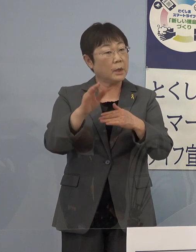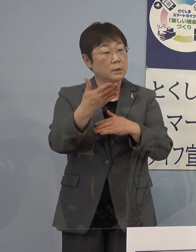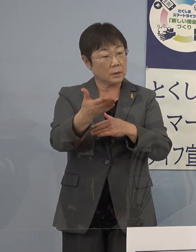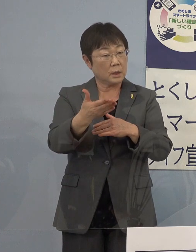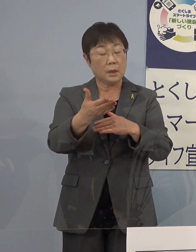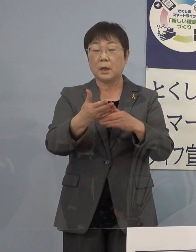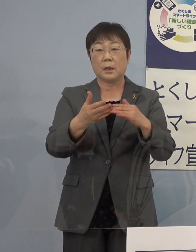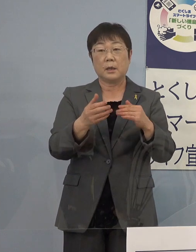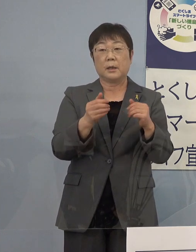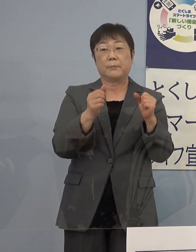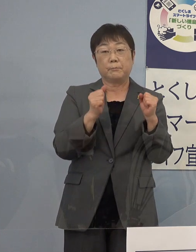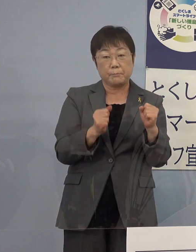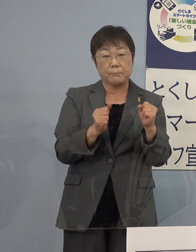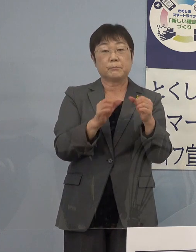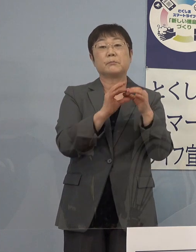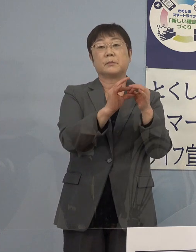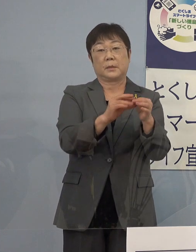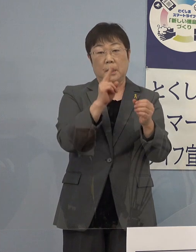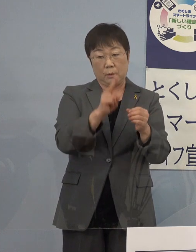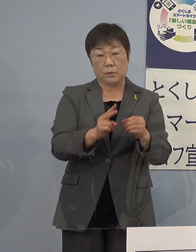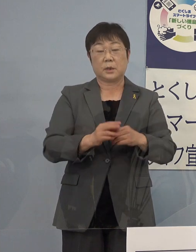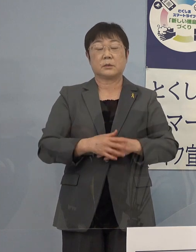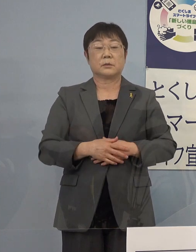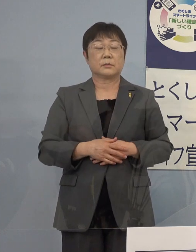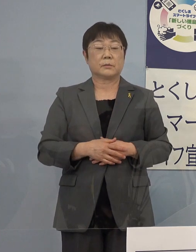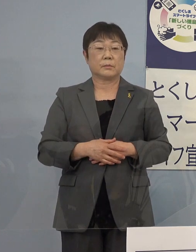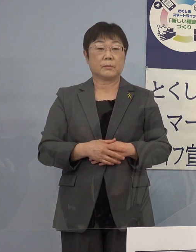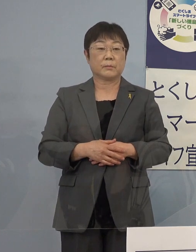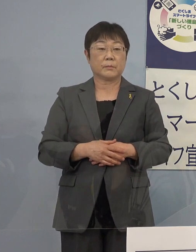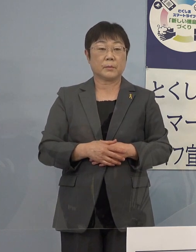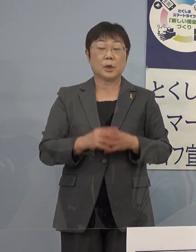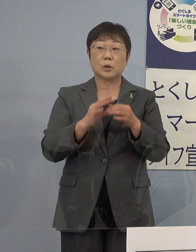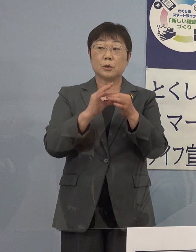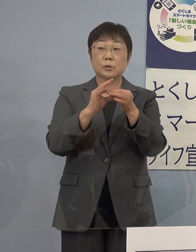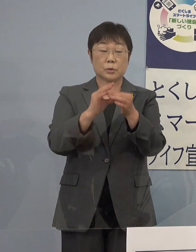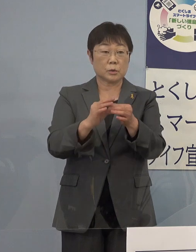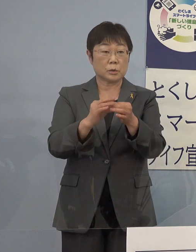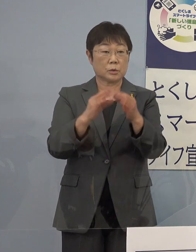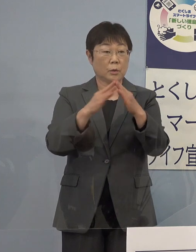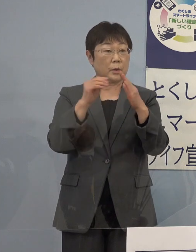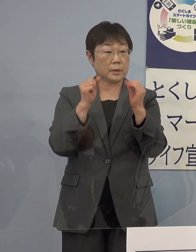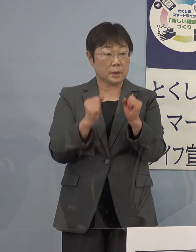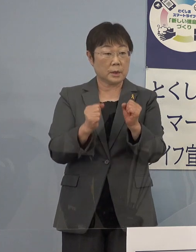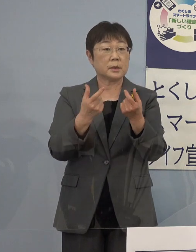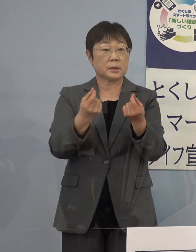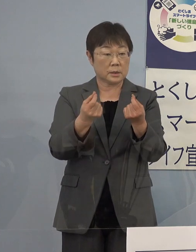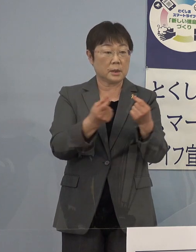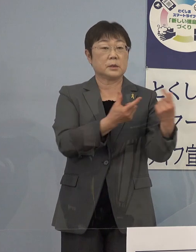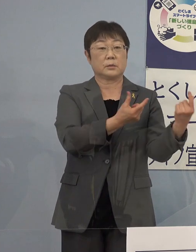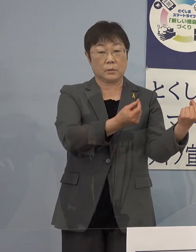かれてないですね、ここも利用してましたら。 ずっと、在宅で、はい、